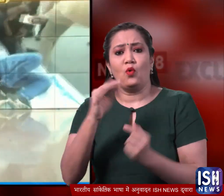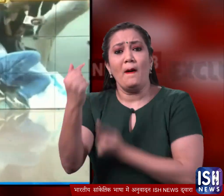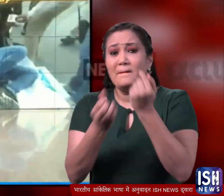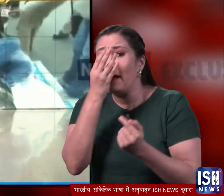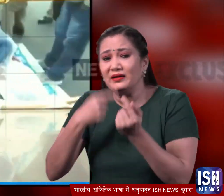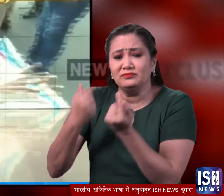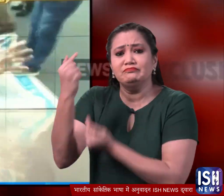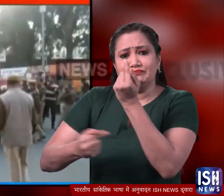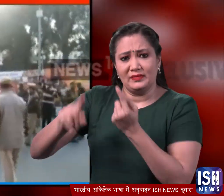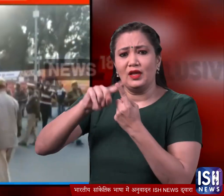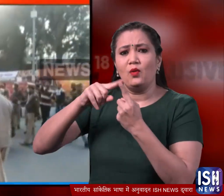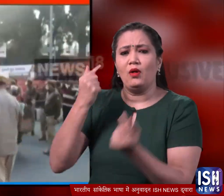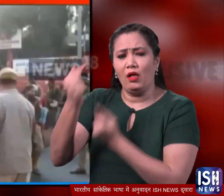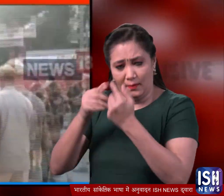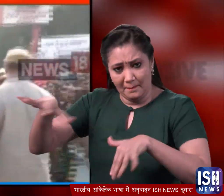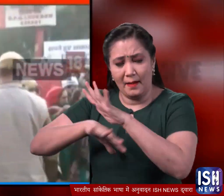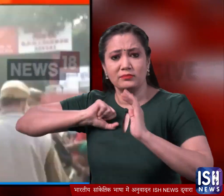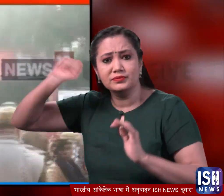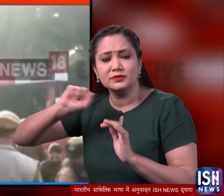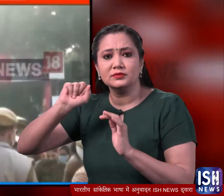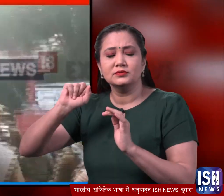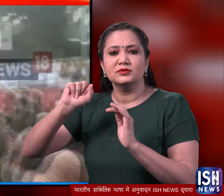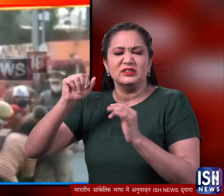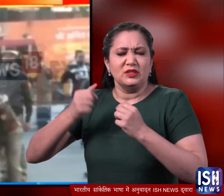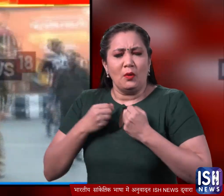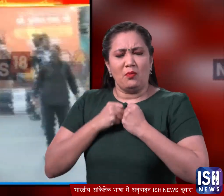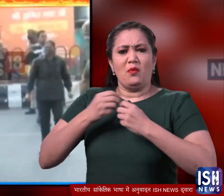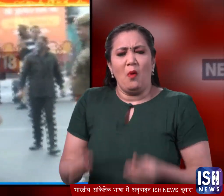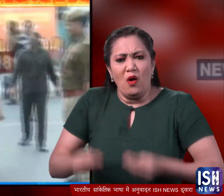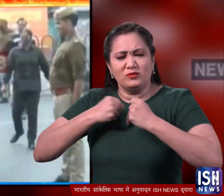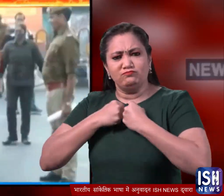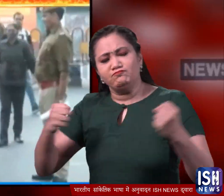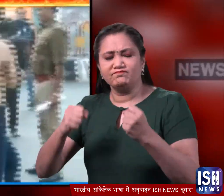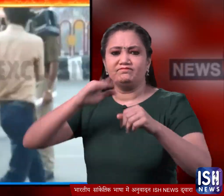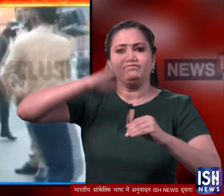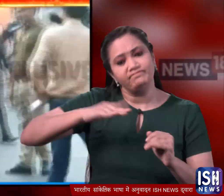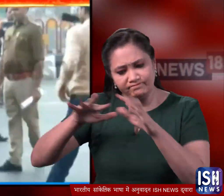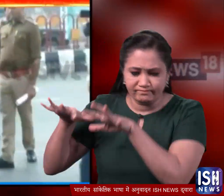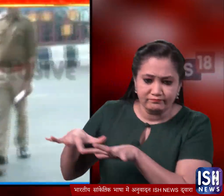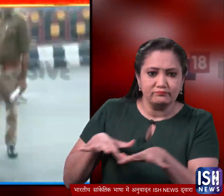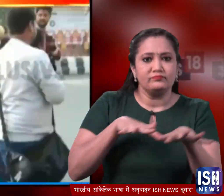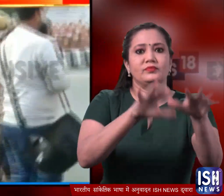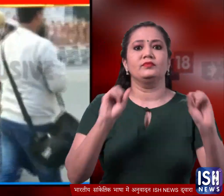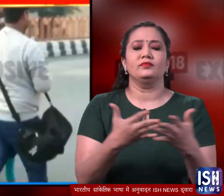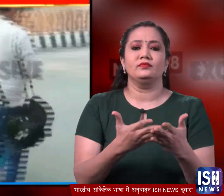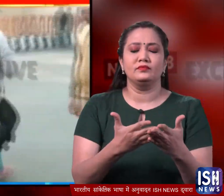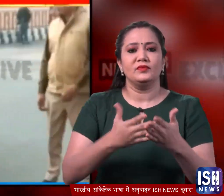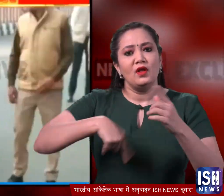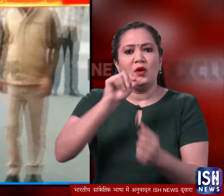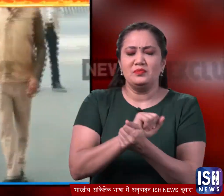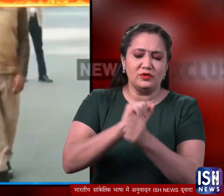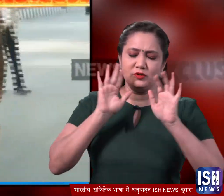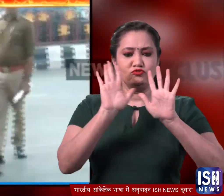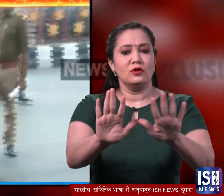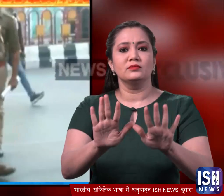में प्रदर्शन कर रहे थे, लेकिन अपने प्रदर्शन को और धार देने के लिए वो विधानसभा का घेराव करने जाने लगे, जिसके बाद पुलिस